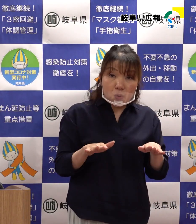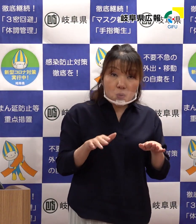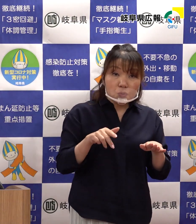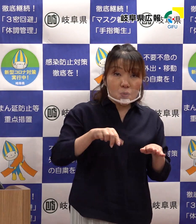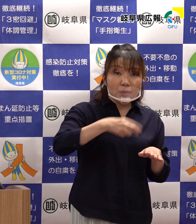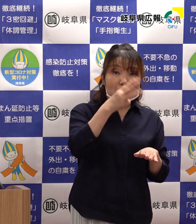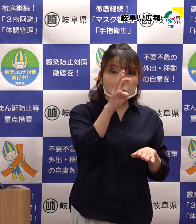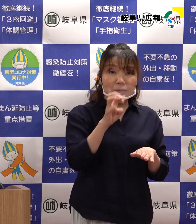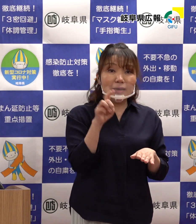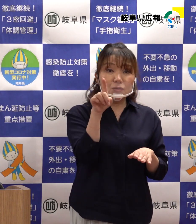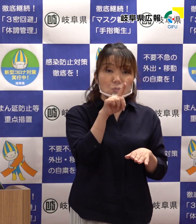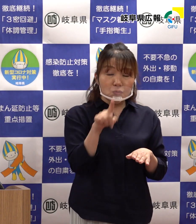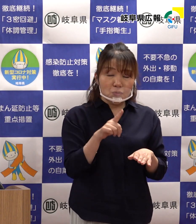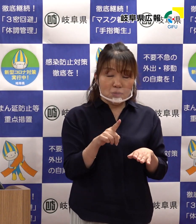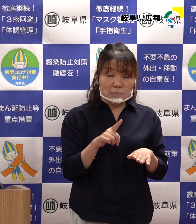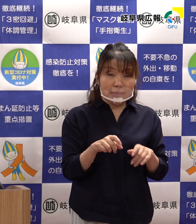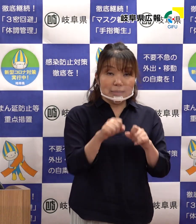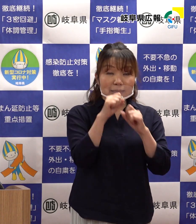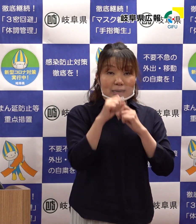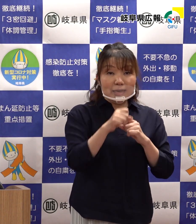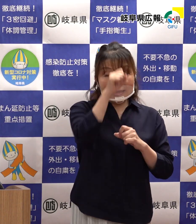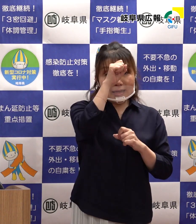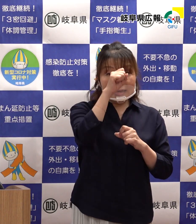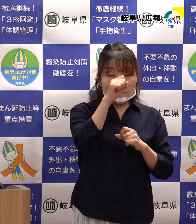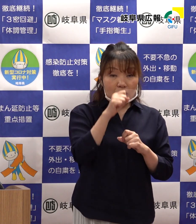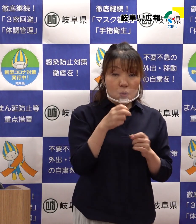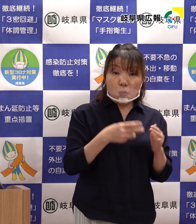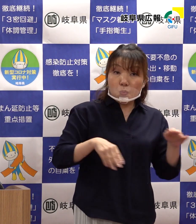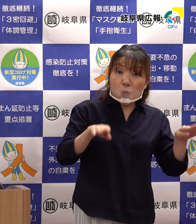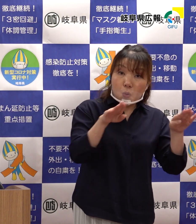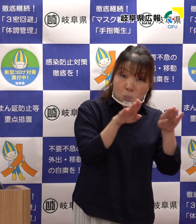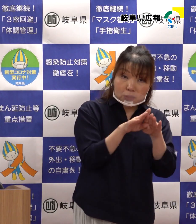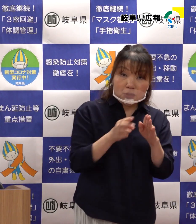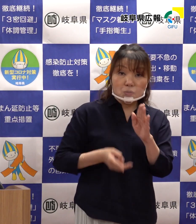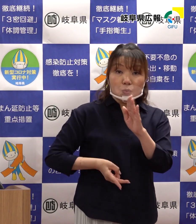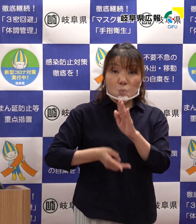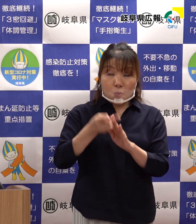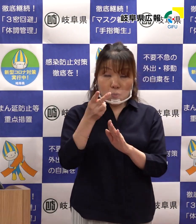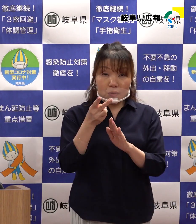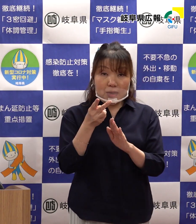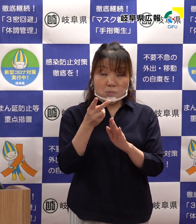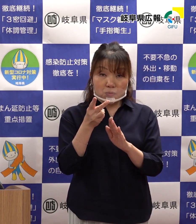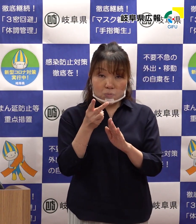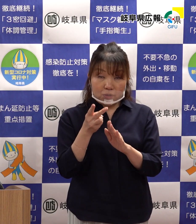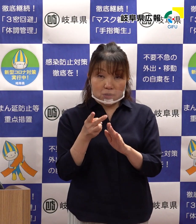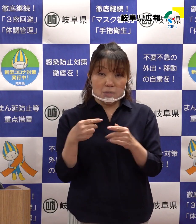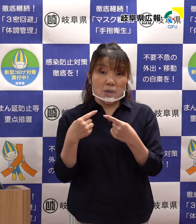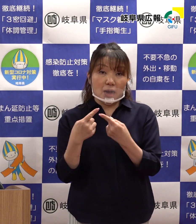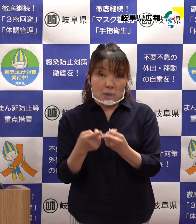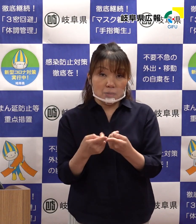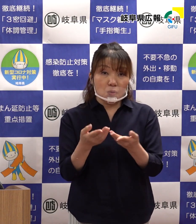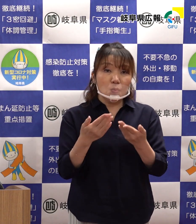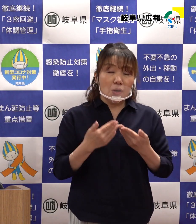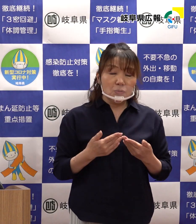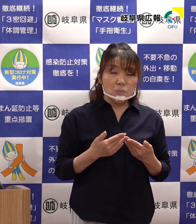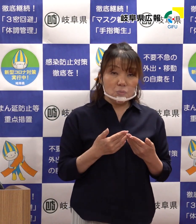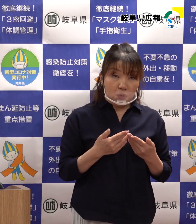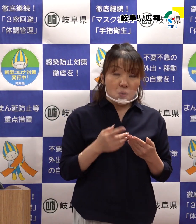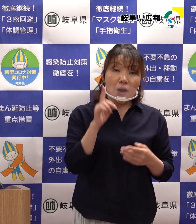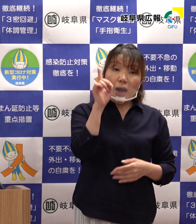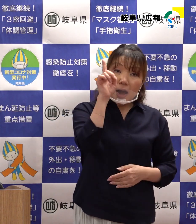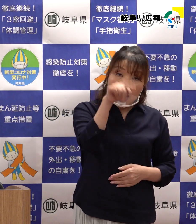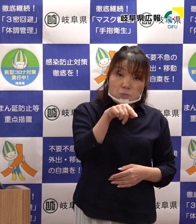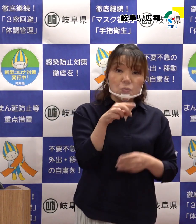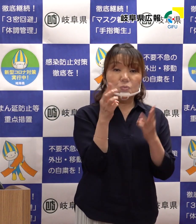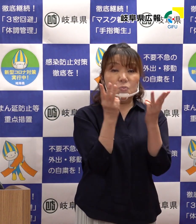130名を病院なりホテルなりですね、それぞれに隔離いたしますと、まず間違いなく、明日出てく